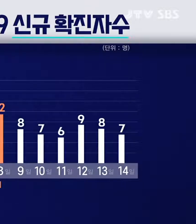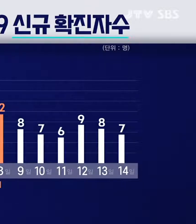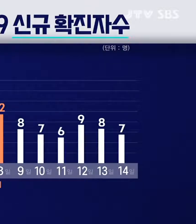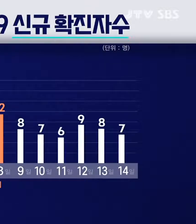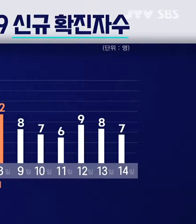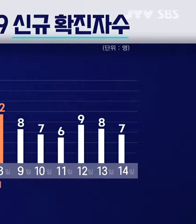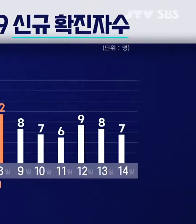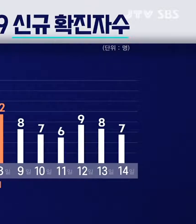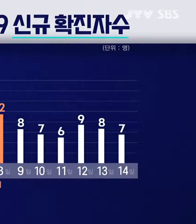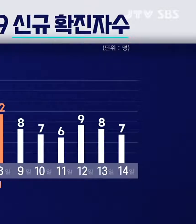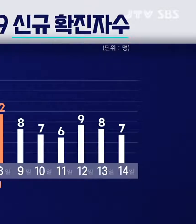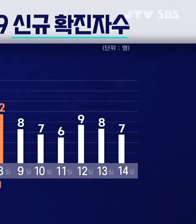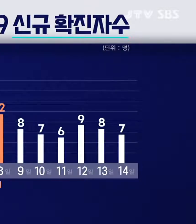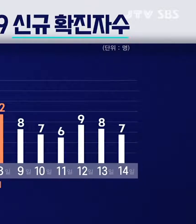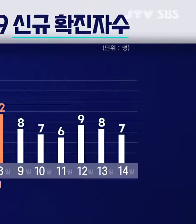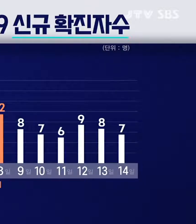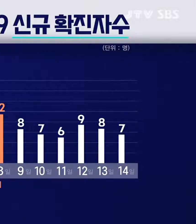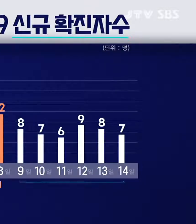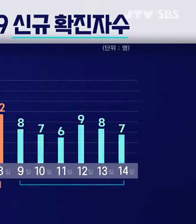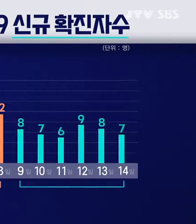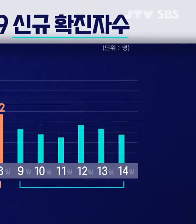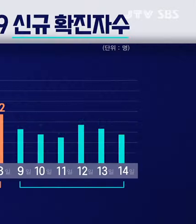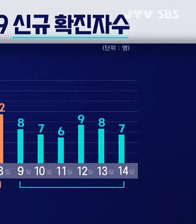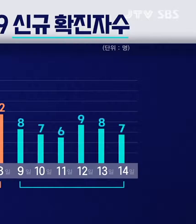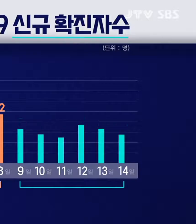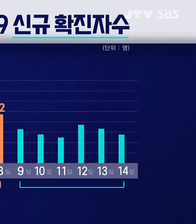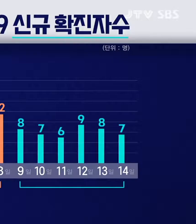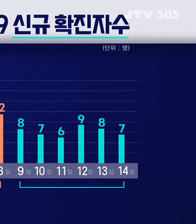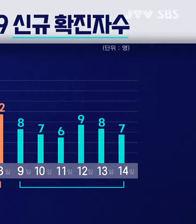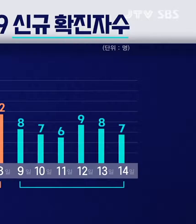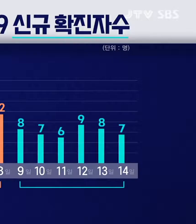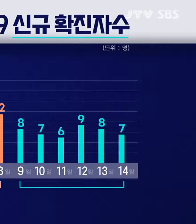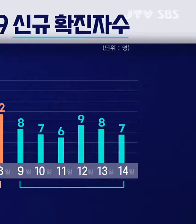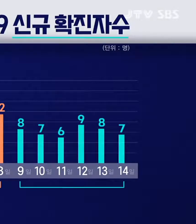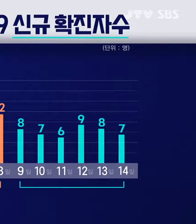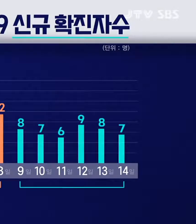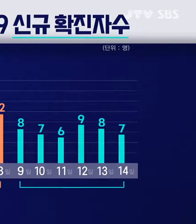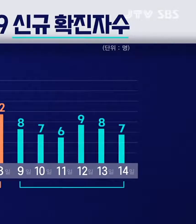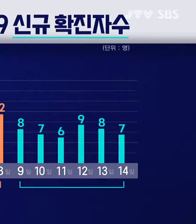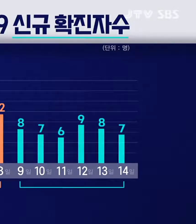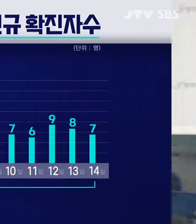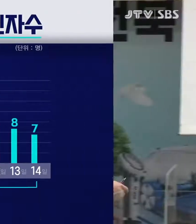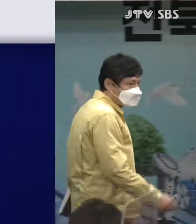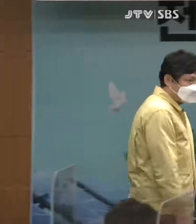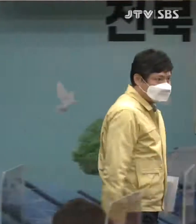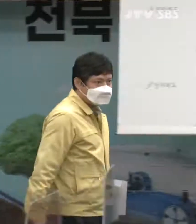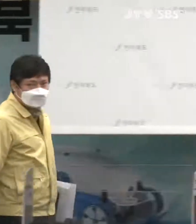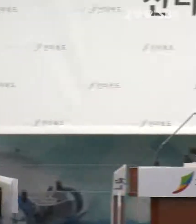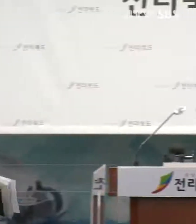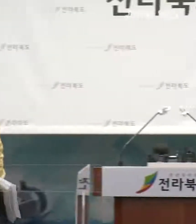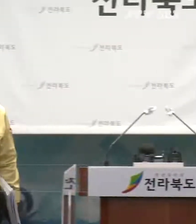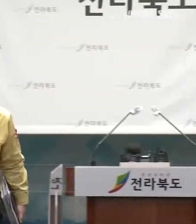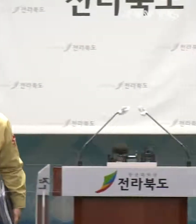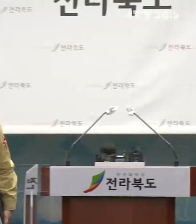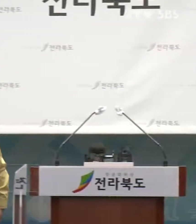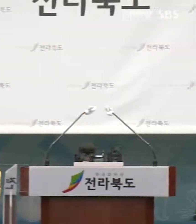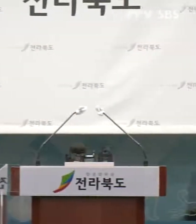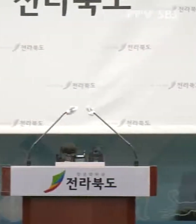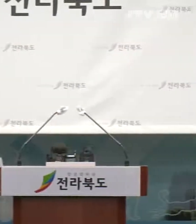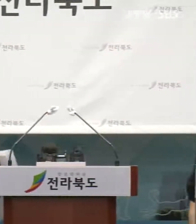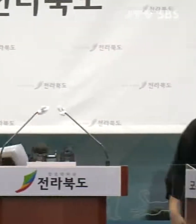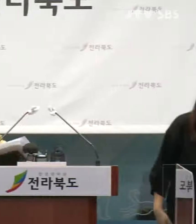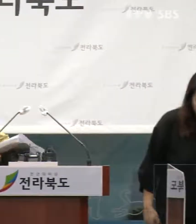두 자릿수의 확진자가 발생했지만 9일 이후 엿새째 한 자릿수가 유지되고 있습니다. 하지만